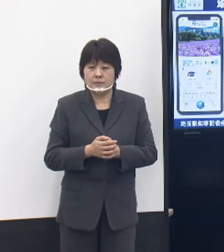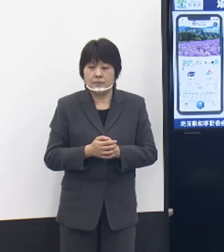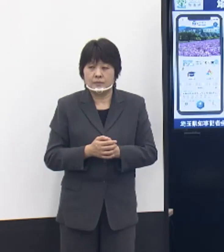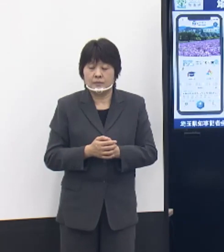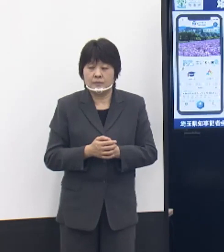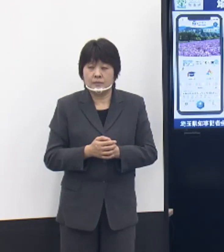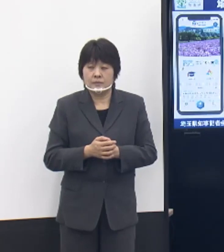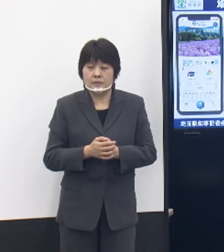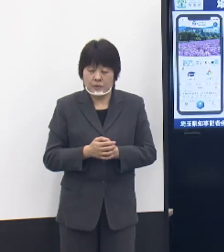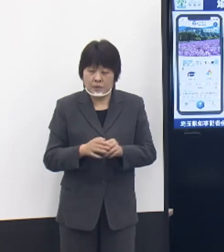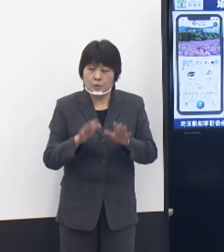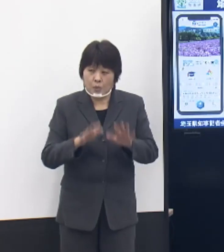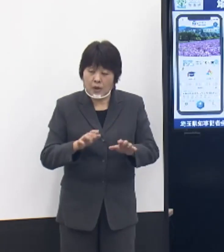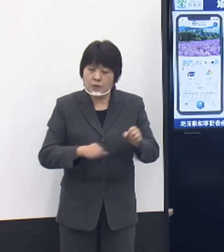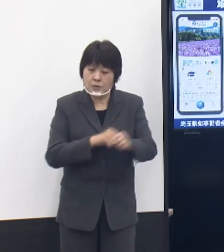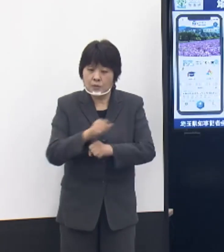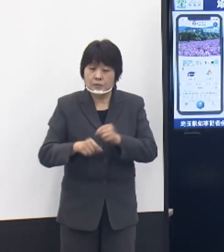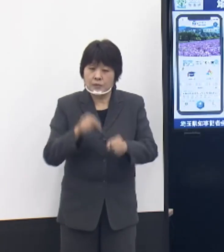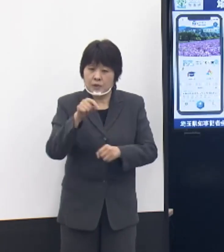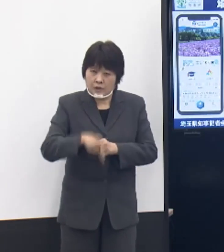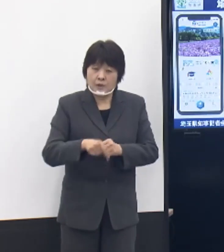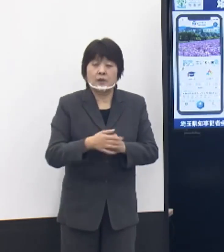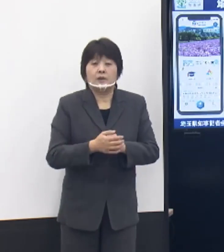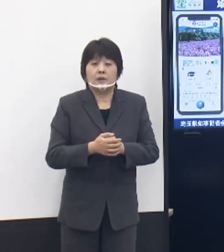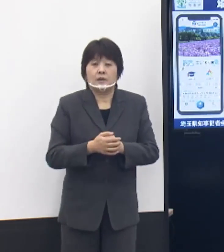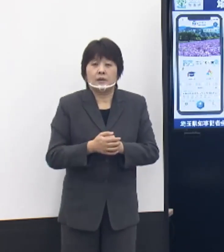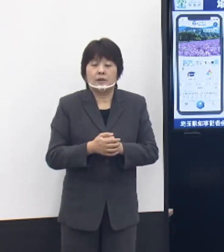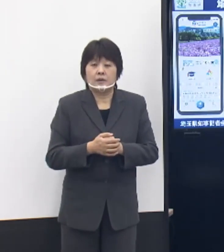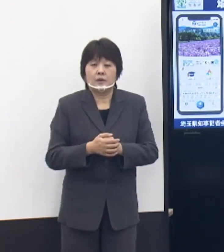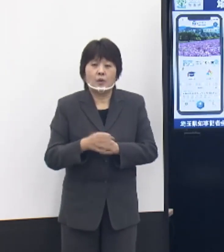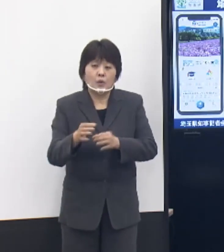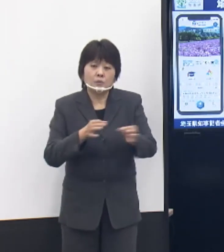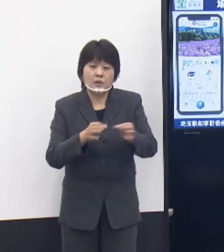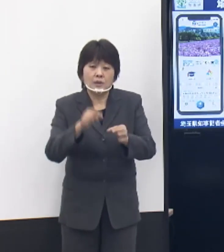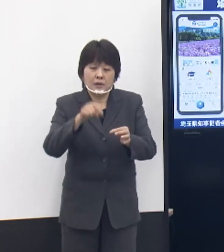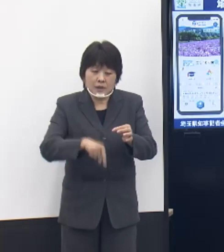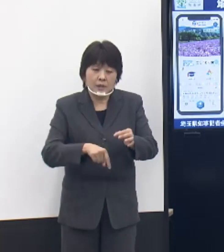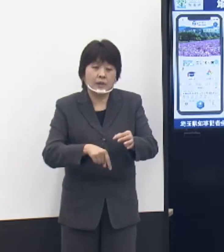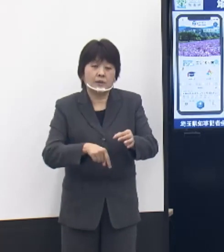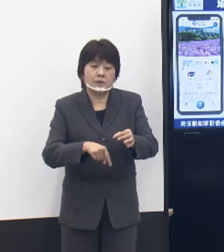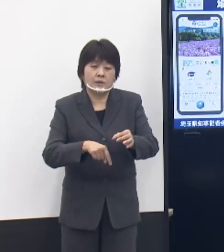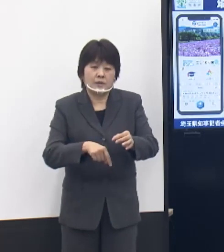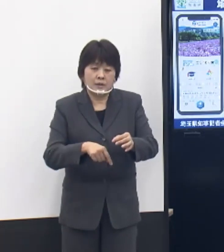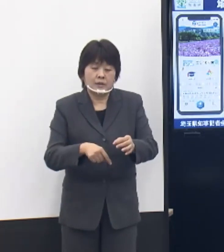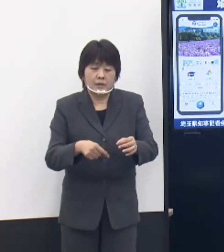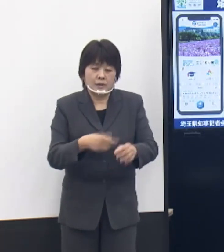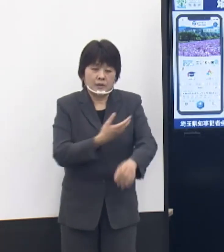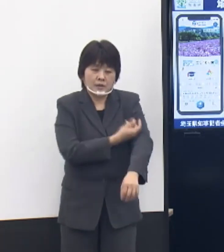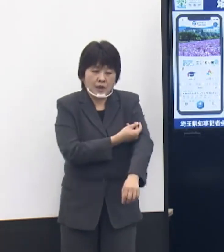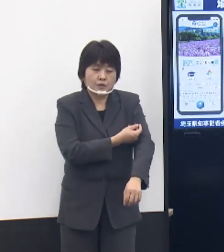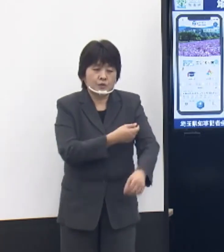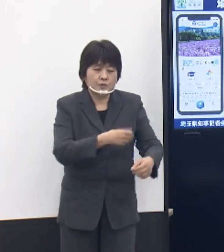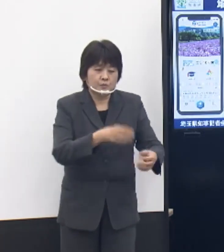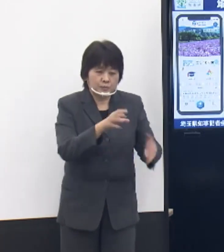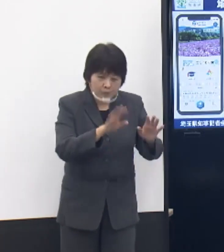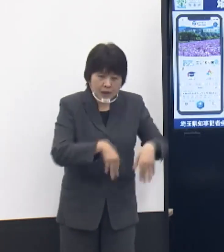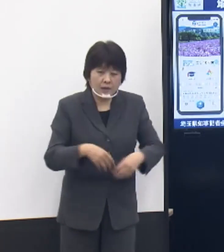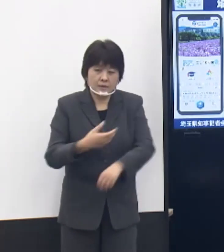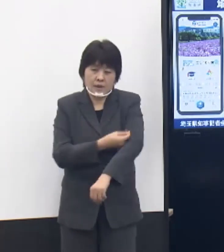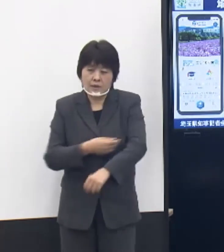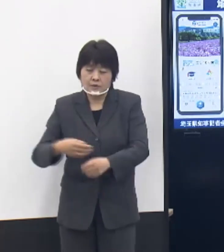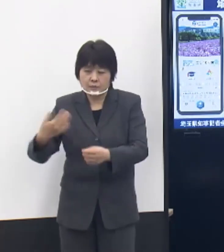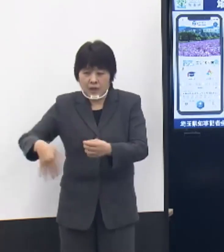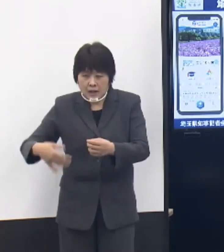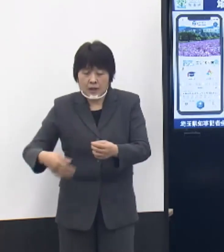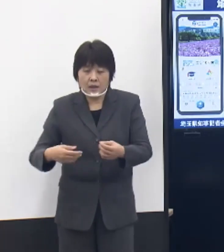この今回の取り組みの中でお店等でこういった批判があったというのは私は聞いてませんけど、今聞